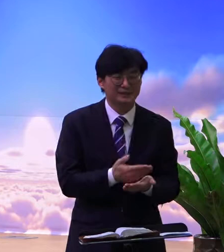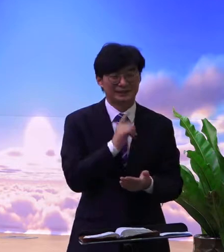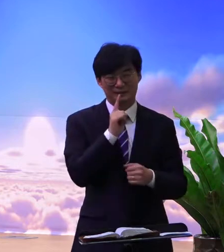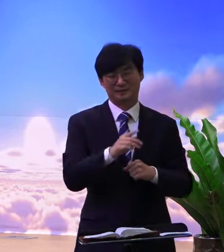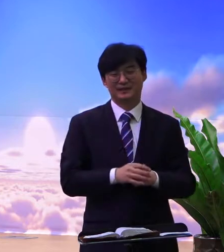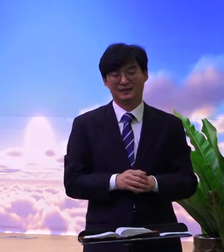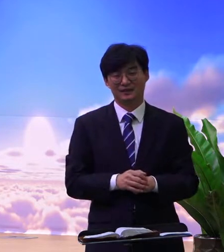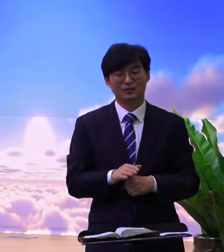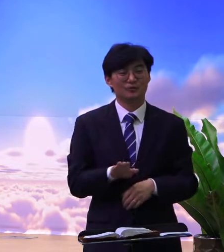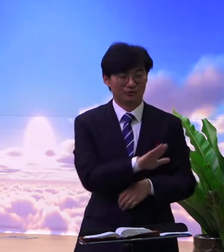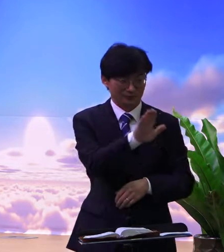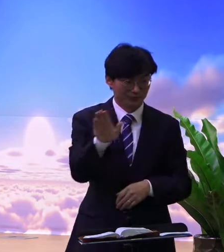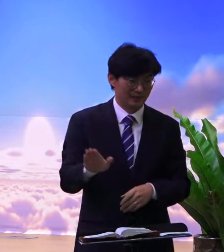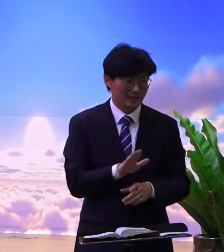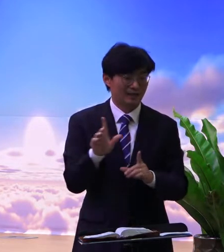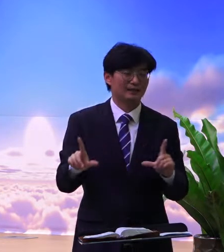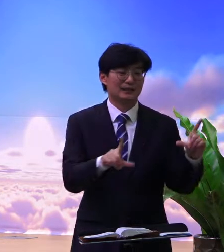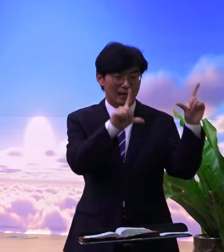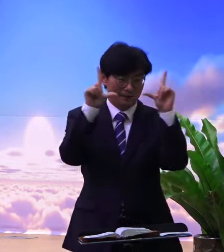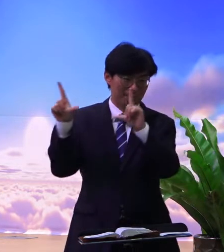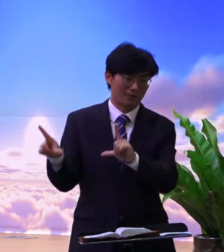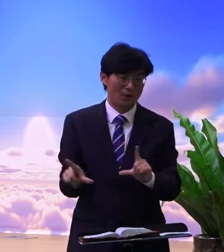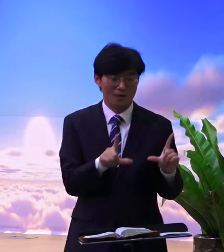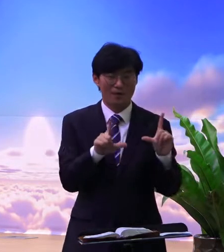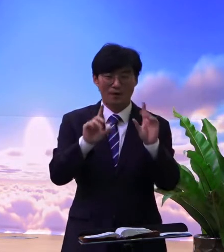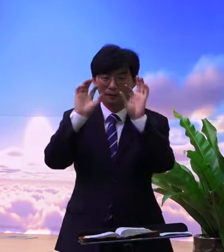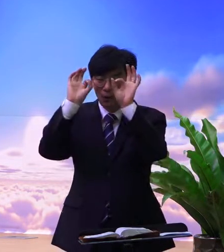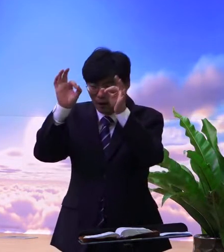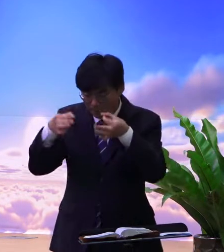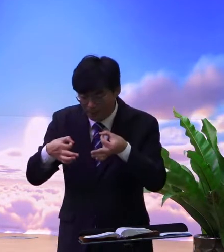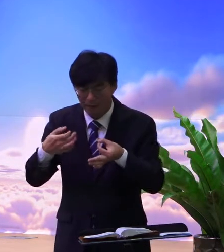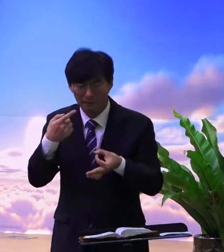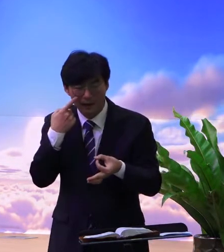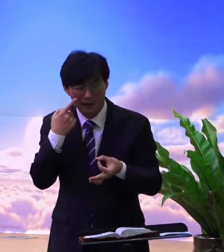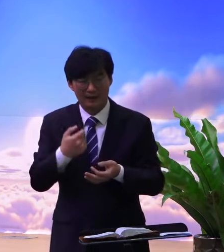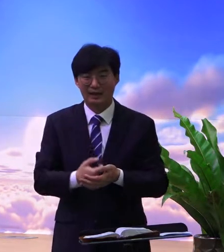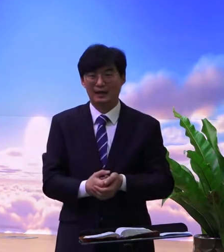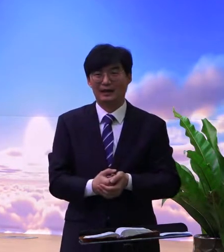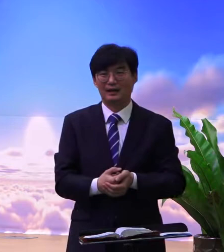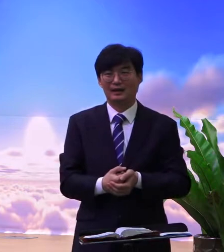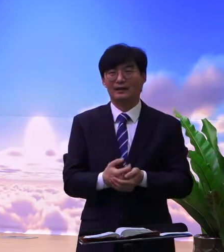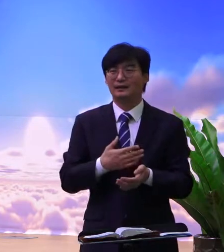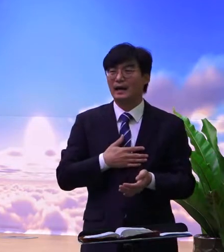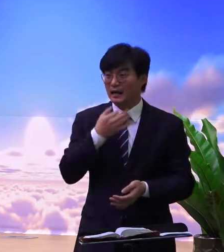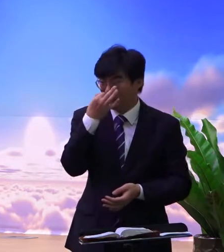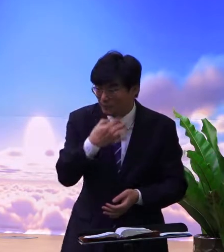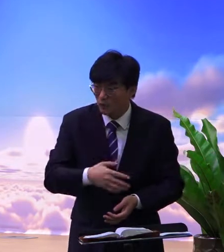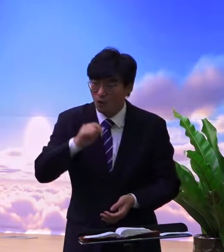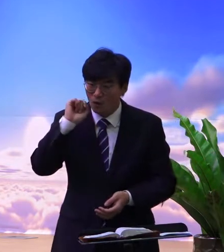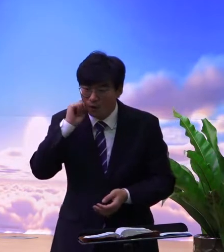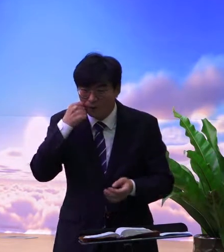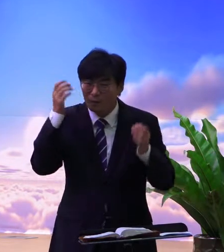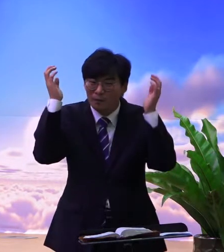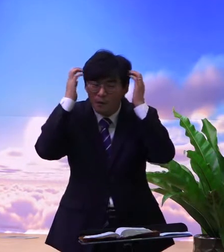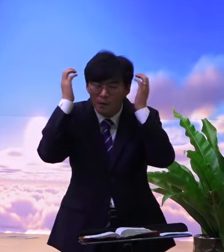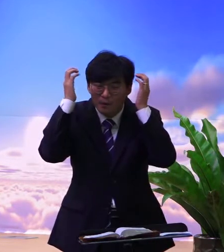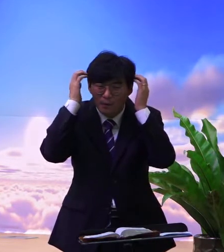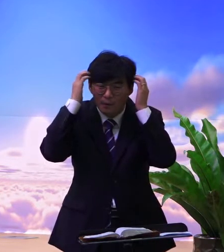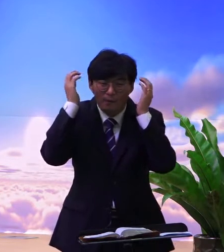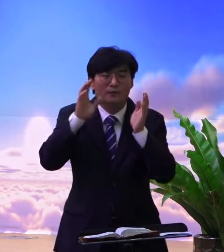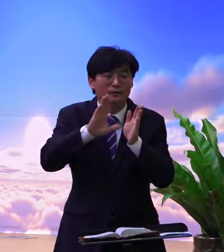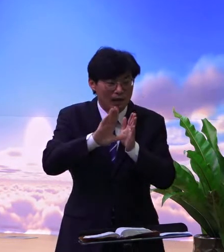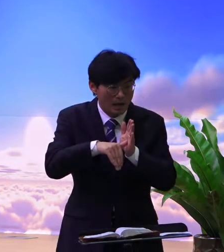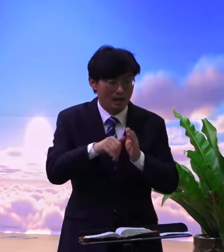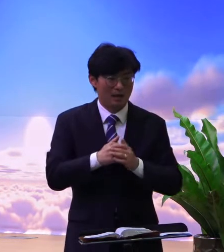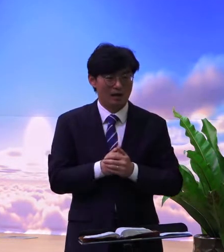삶을 돌아보면 그렇지 않습니까? 내가 정말 힘들고 어려웠을 때, 정말 괴로웠을 그럴 때는 오히려